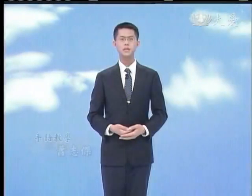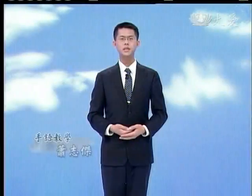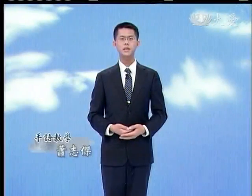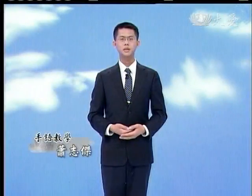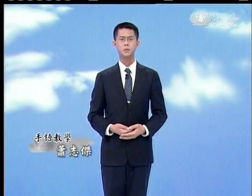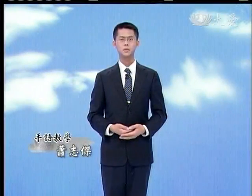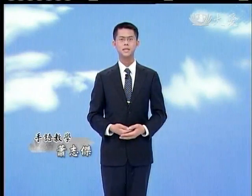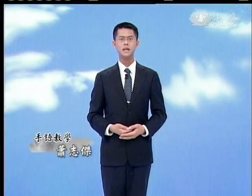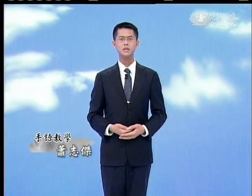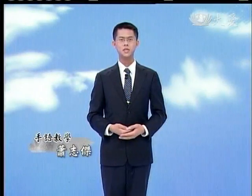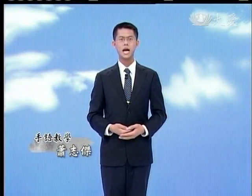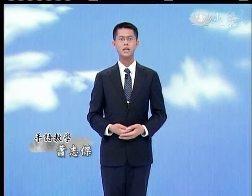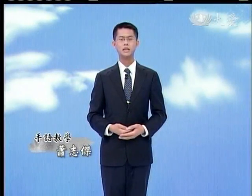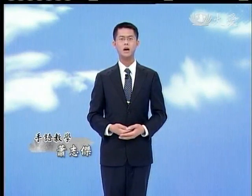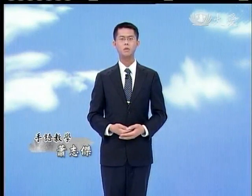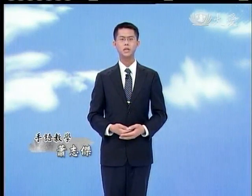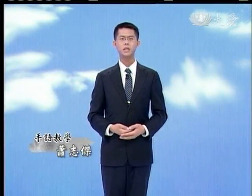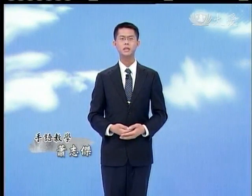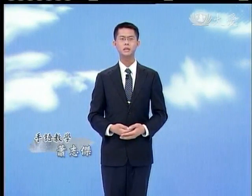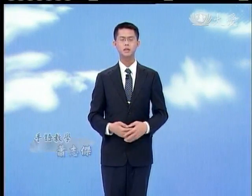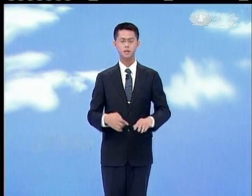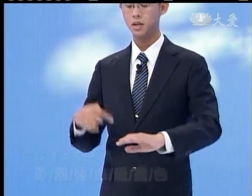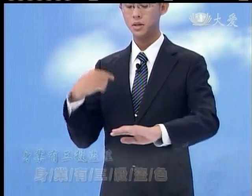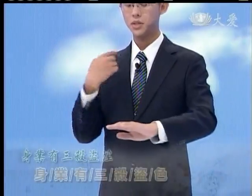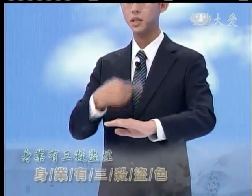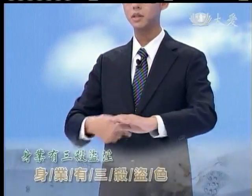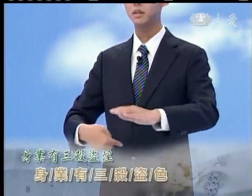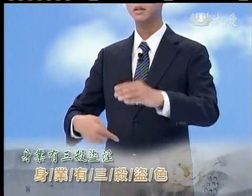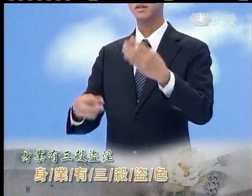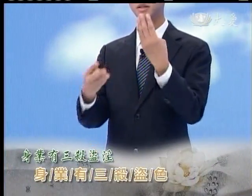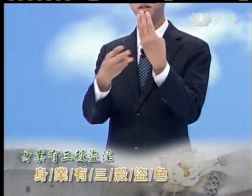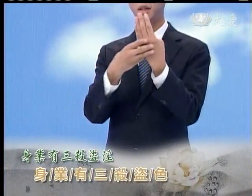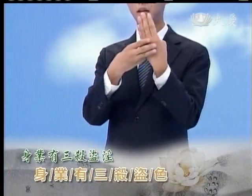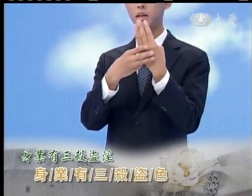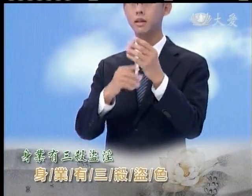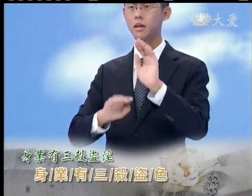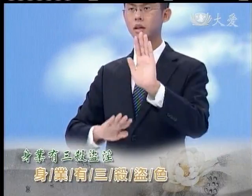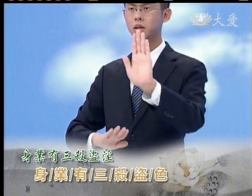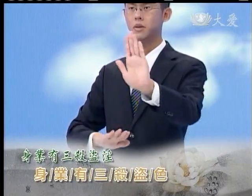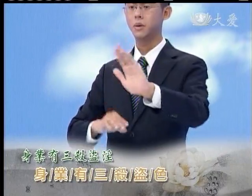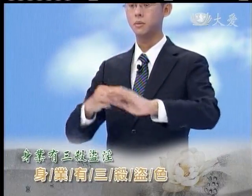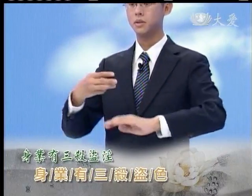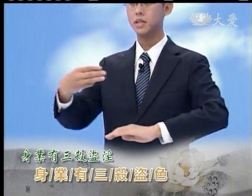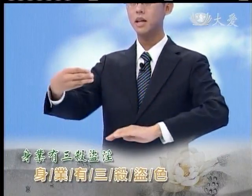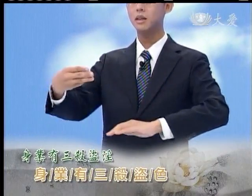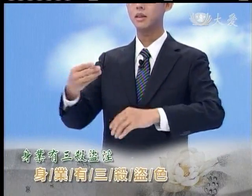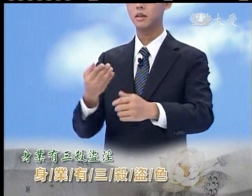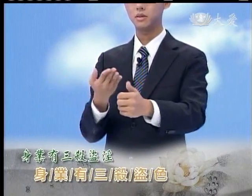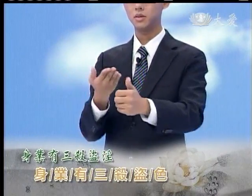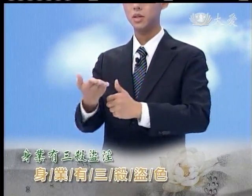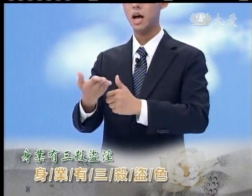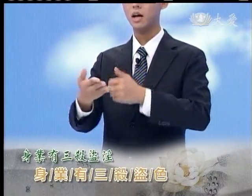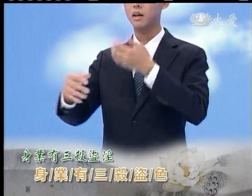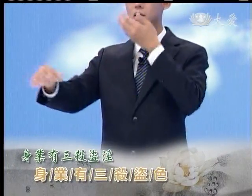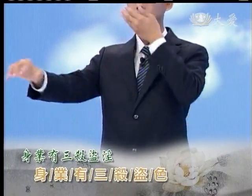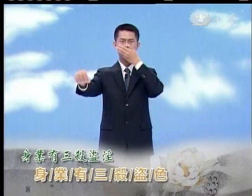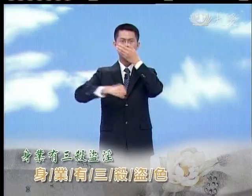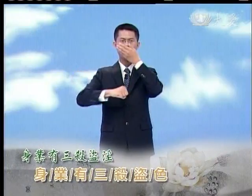深夜有三杀盗淫，深夜有三杀